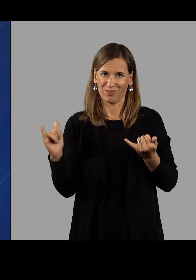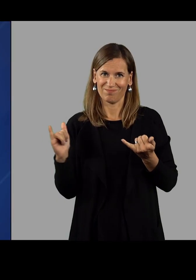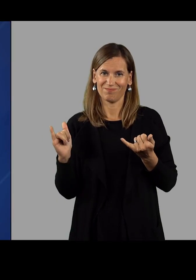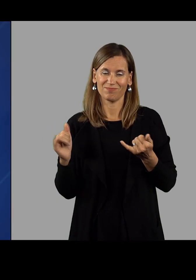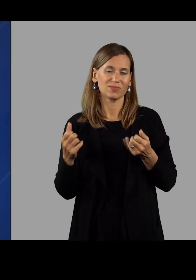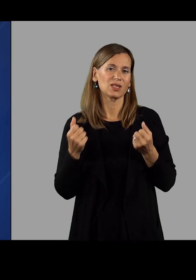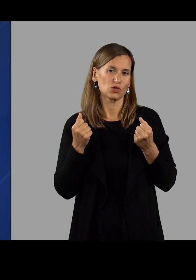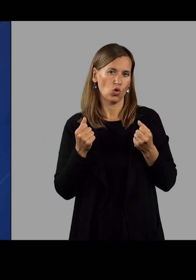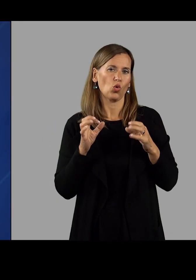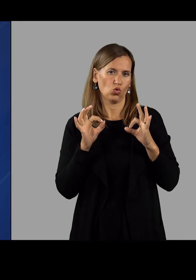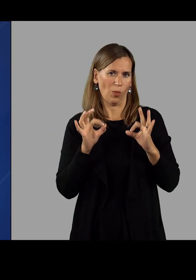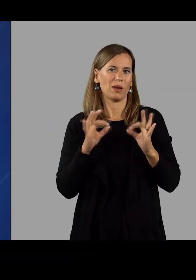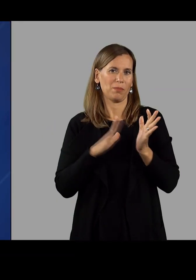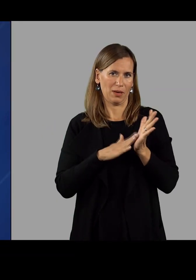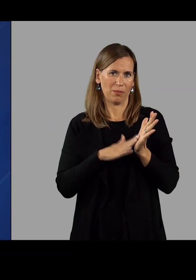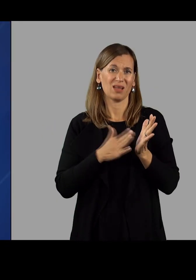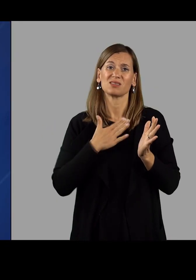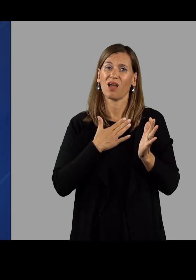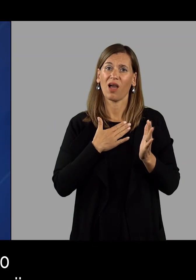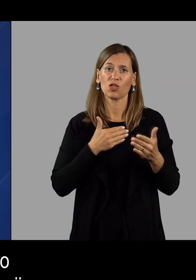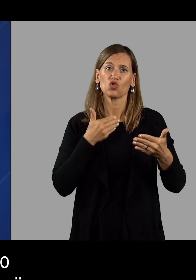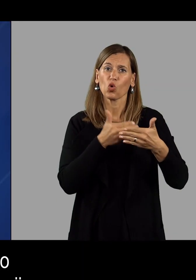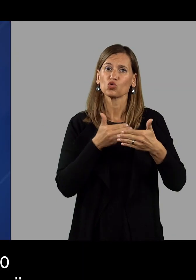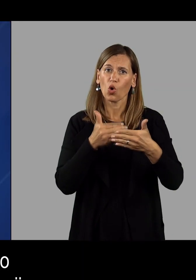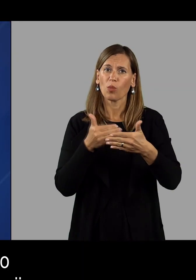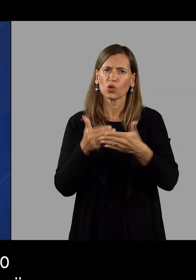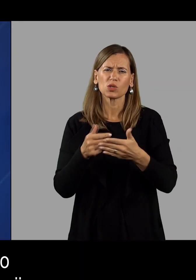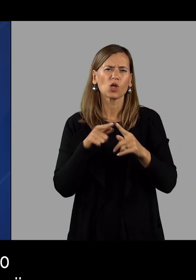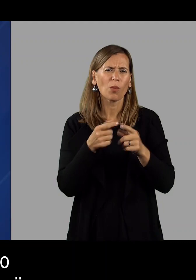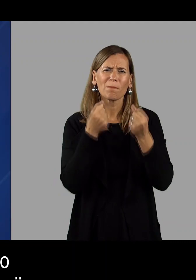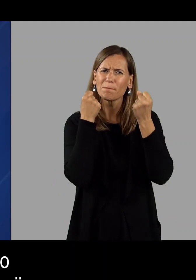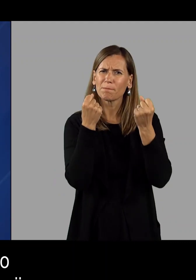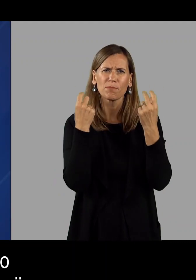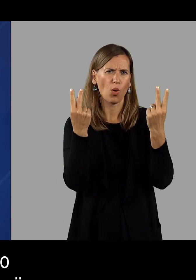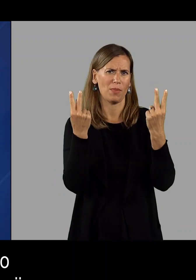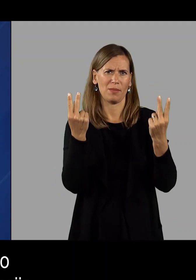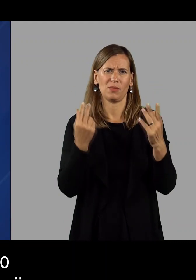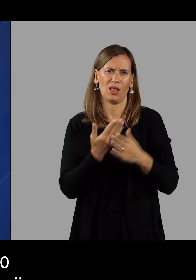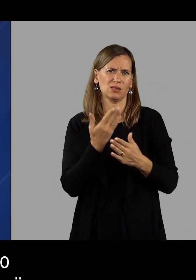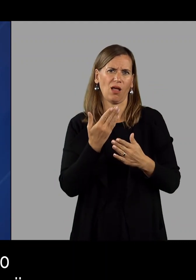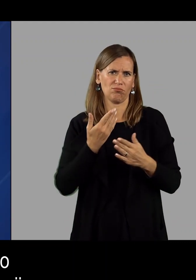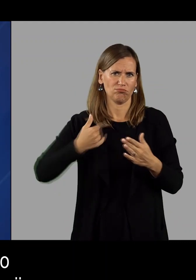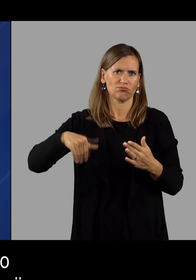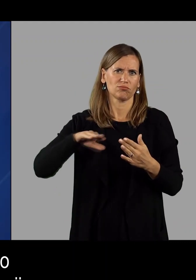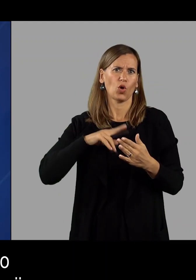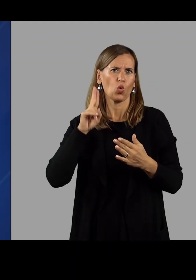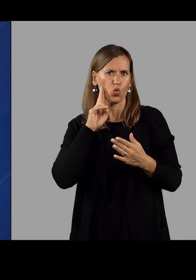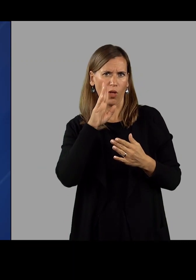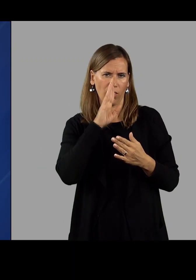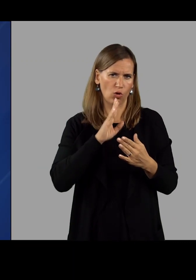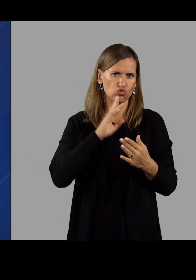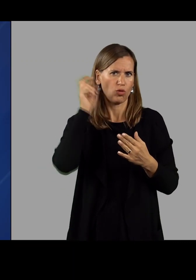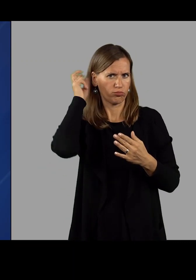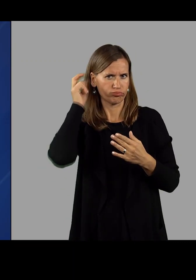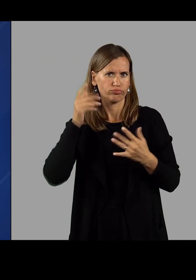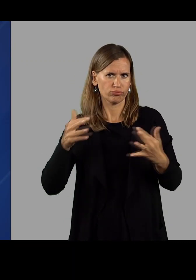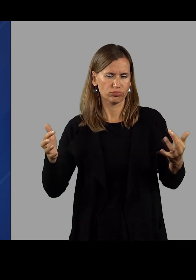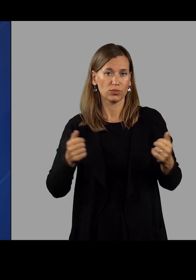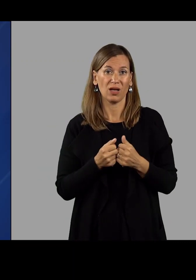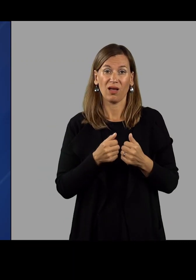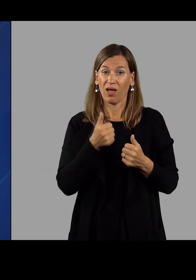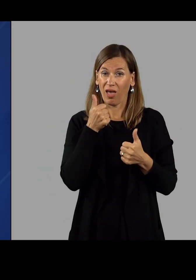Letošnje leto je zelo dober pokazatelj, zakaj je dostopnost tako pomembna za našo populacijo. Eden od razlogov